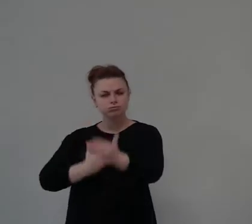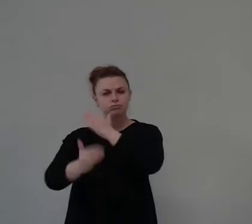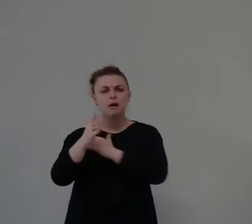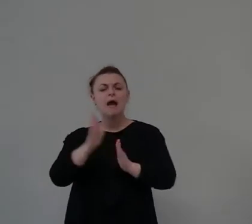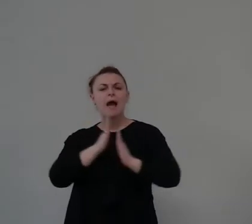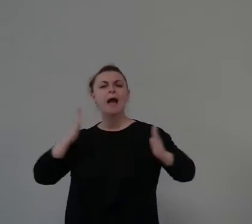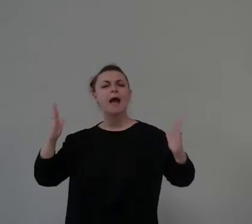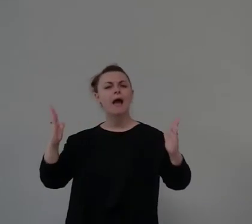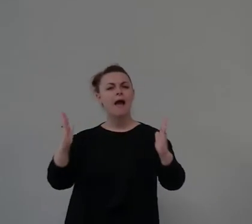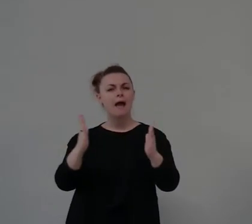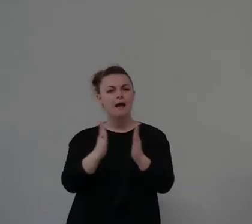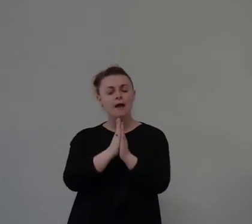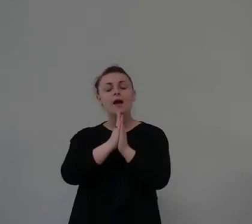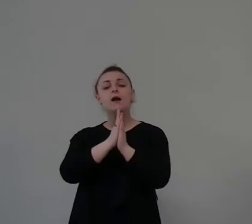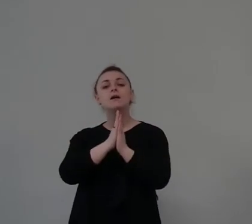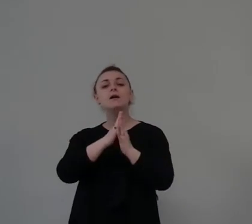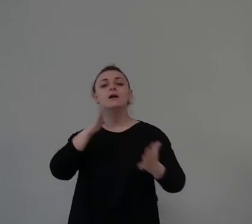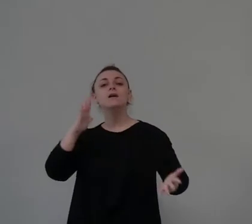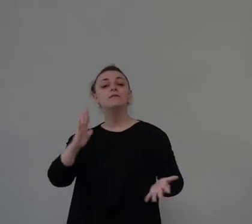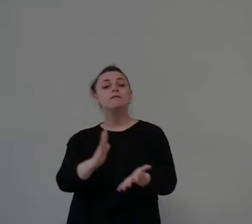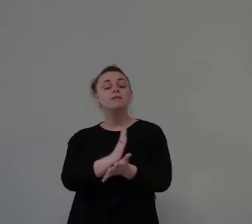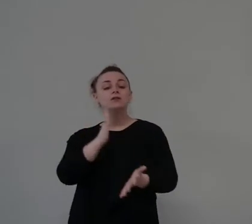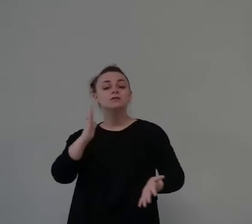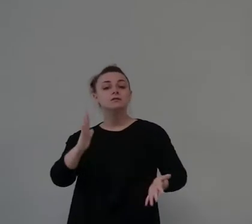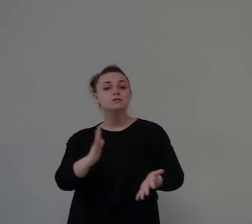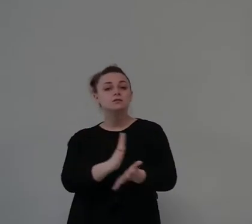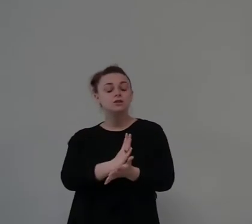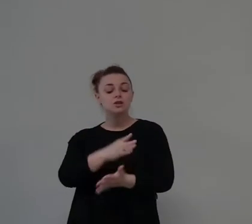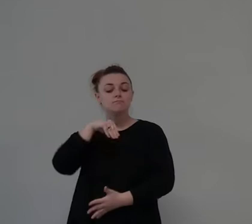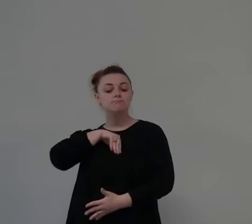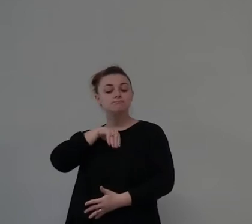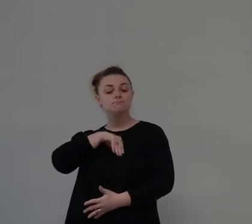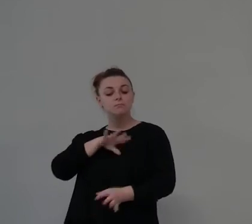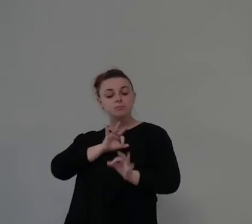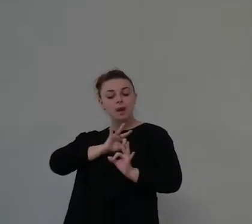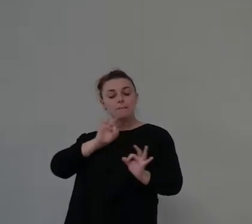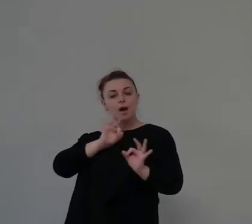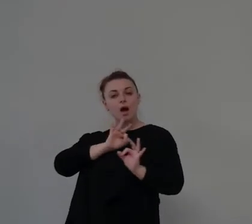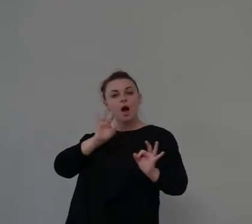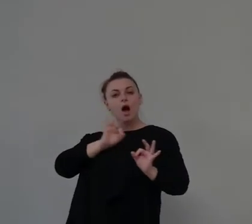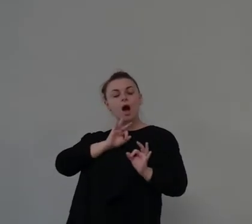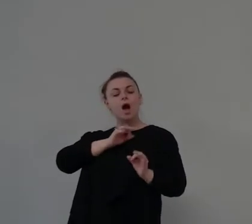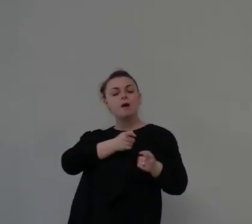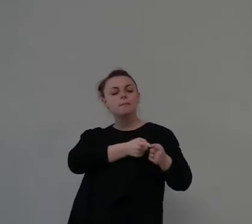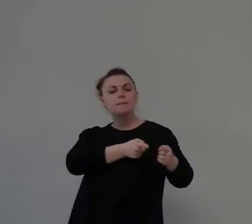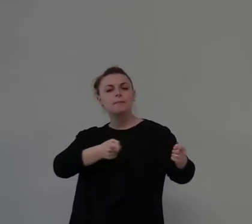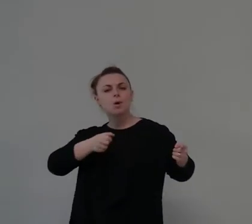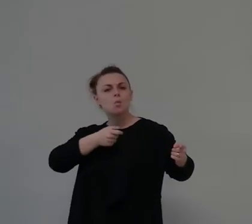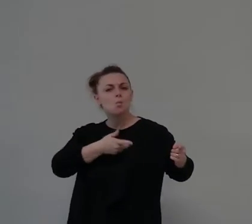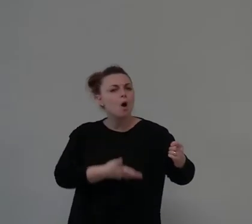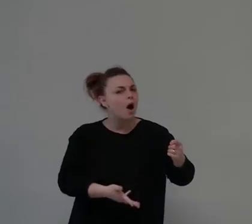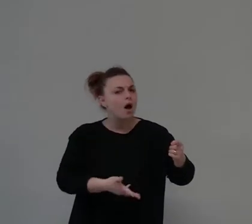ha cominciato a festeggiare, a proporre un periodo di preparazione della Pasqua, cioè un periodo di 40 giorni che precedeva